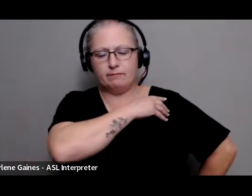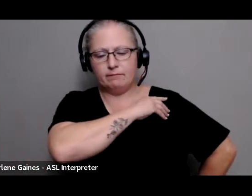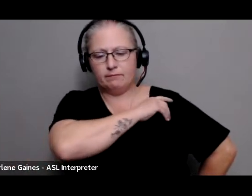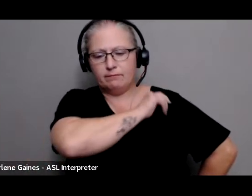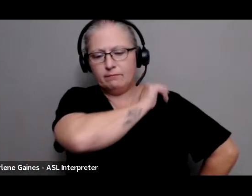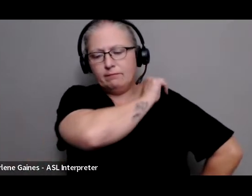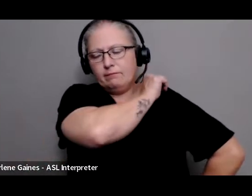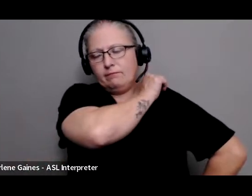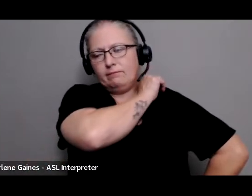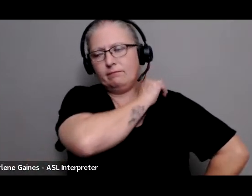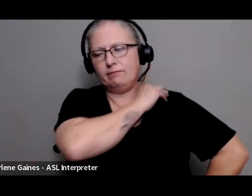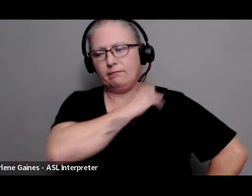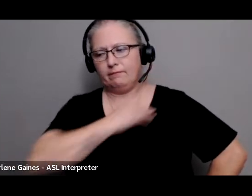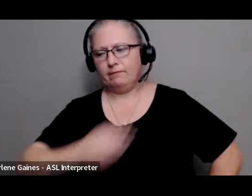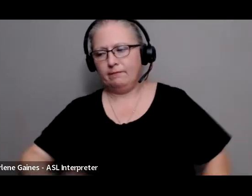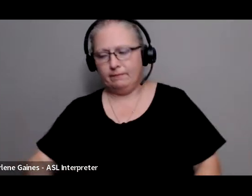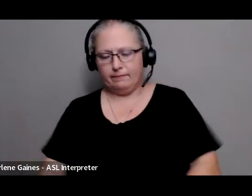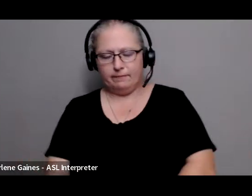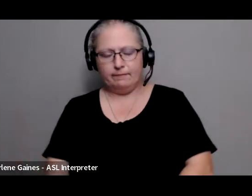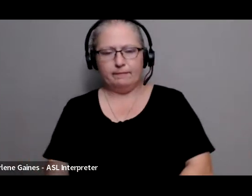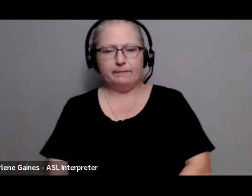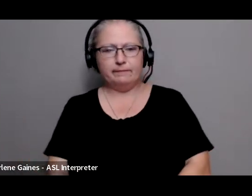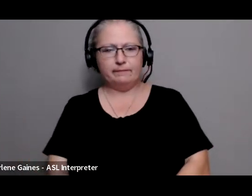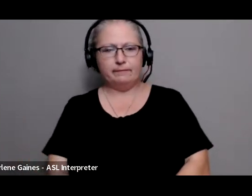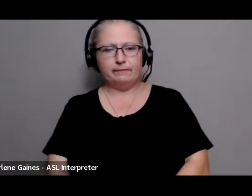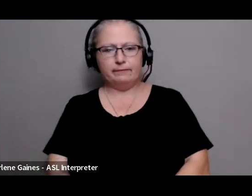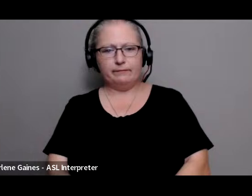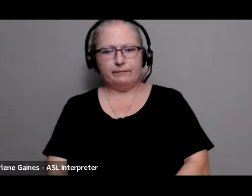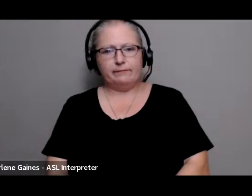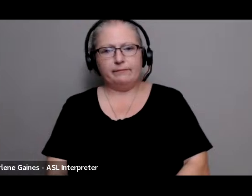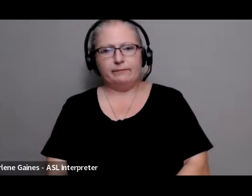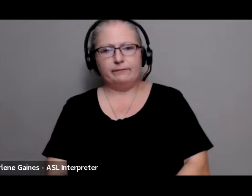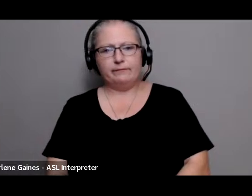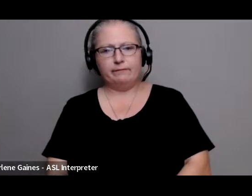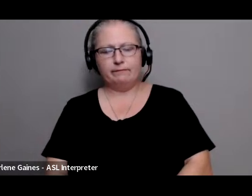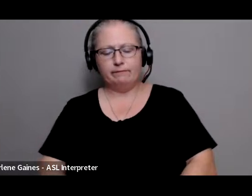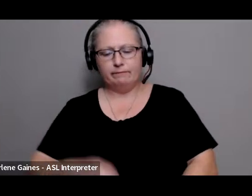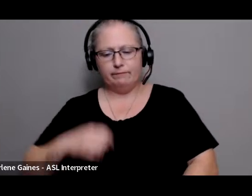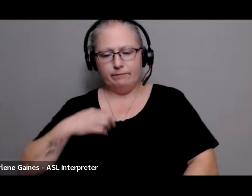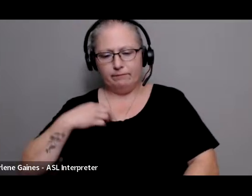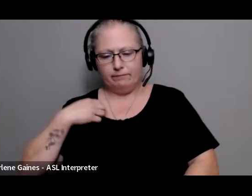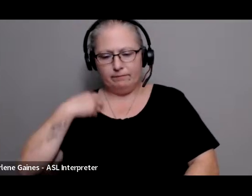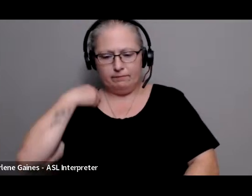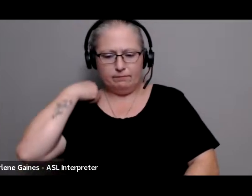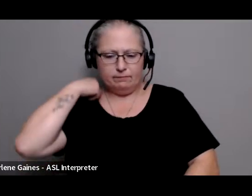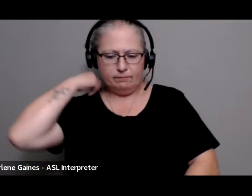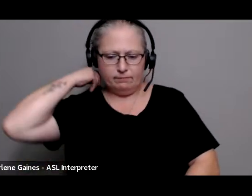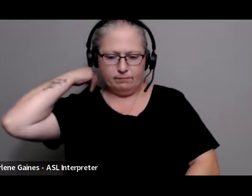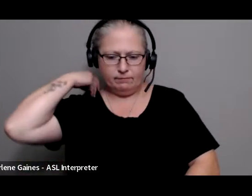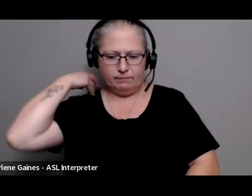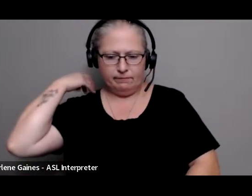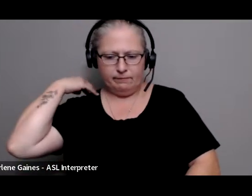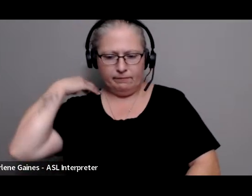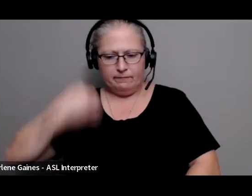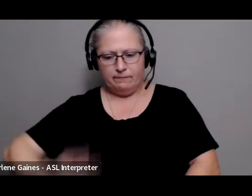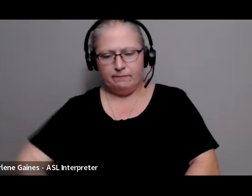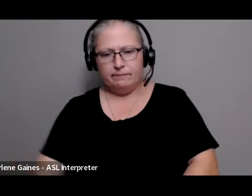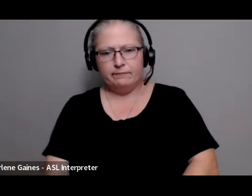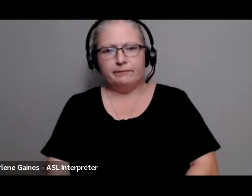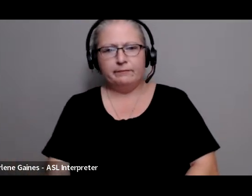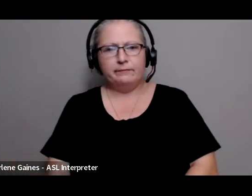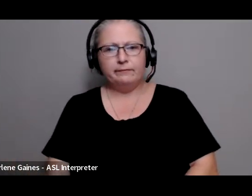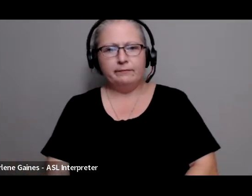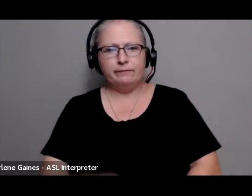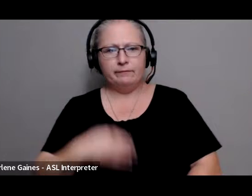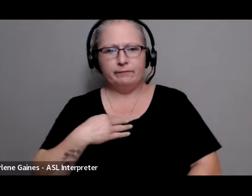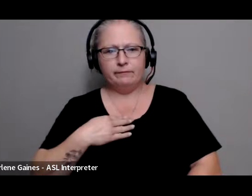o dispositivo similar, busque el menú de 3 puntos en la esquina superior derecha de su pantalla, haga clic en